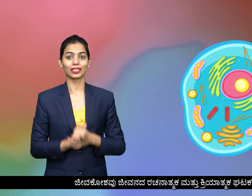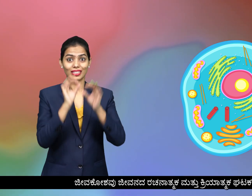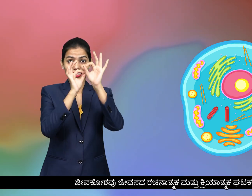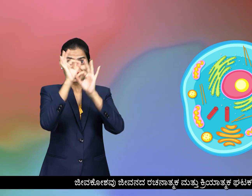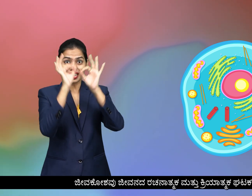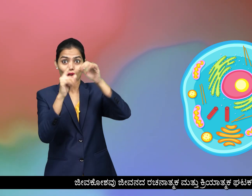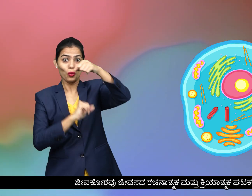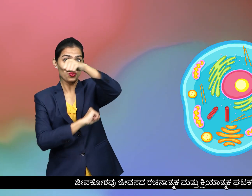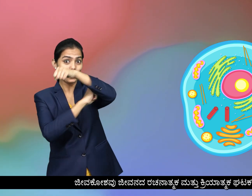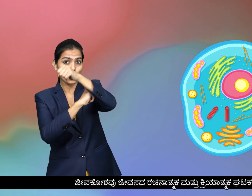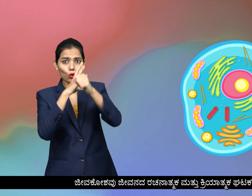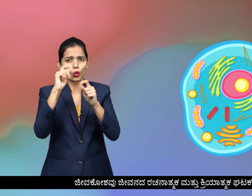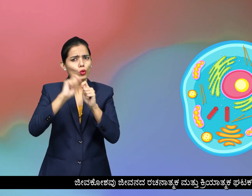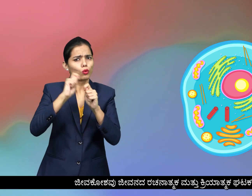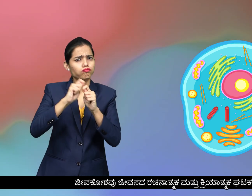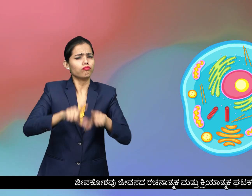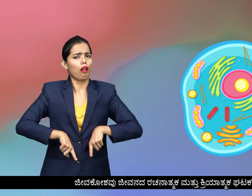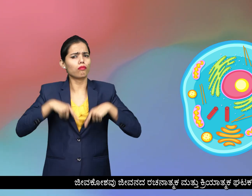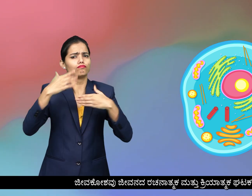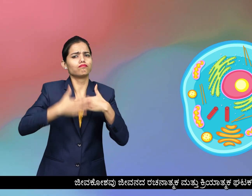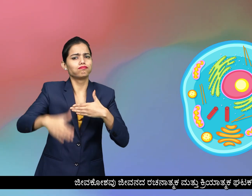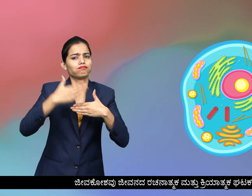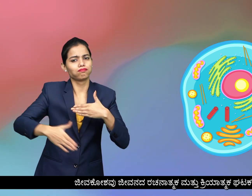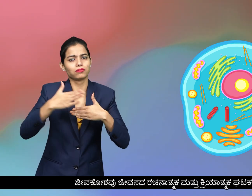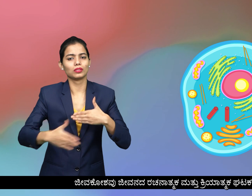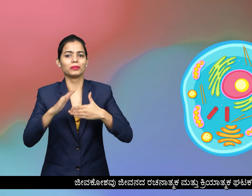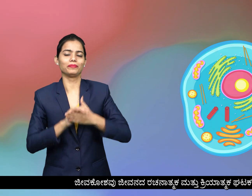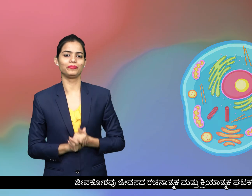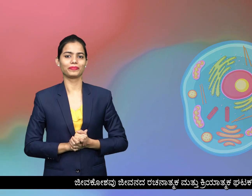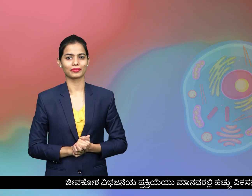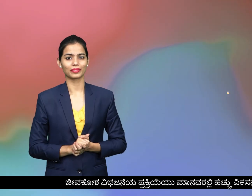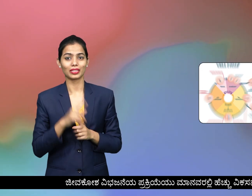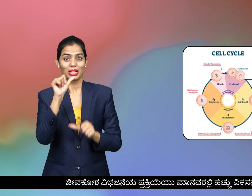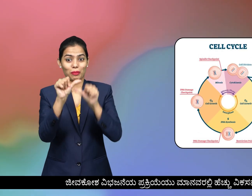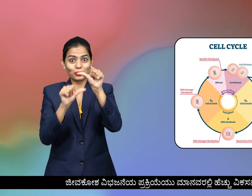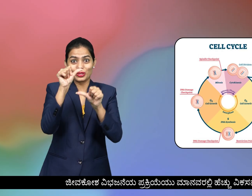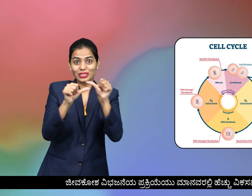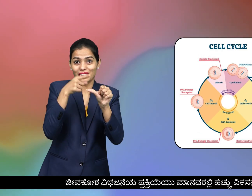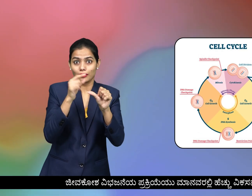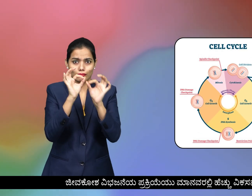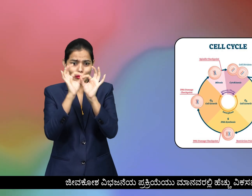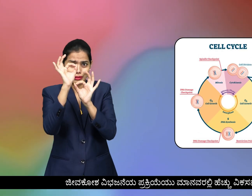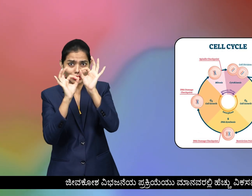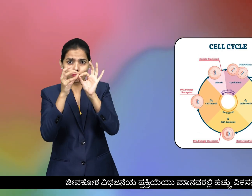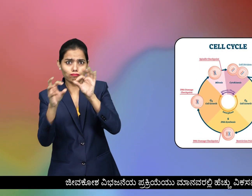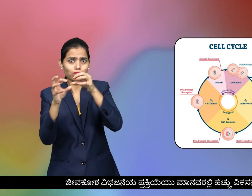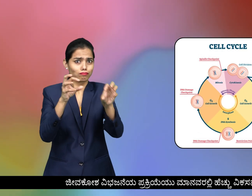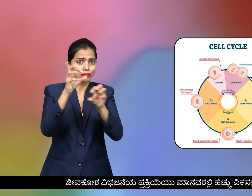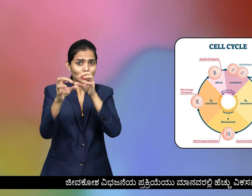ಜೀವಕೋಶವು ಜೀವನದ ರಚನಾತ್ಮಕ ಮತ್ತು ಕ್ರಿಯಾತ್ಮಕ ಘಟಕವಾಗಿದೆ. ಜೀವಕೋಶ ವಿಭಜನೆಯ ಪ್ರಕ್ರಿಯೆಯು ಮಾನವರಲ್ಲಿ